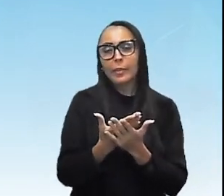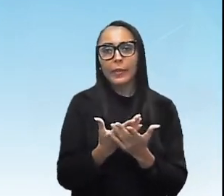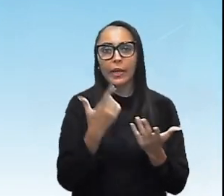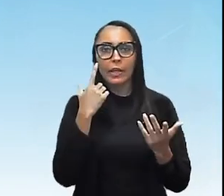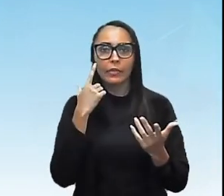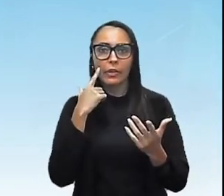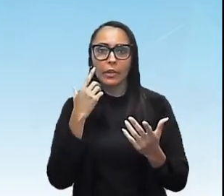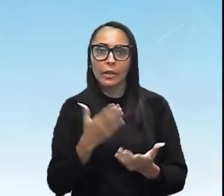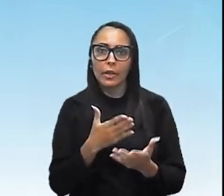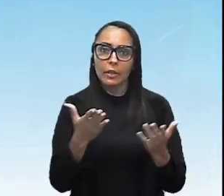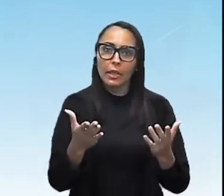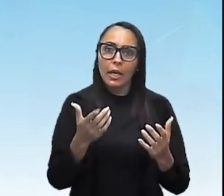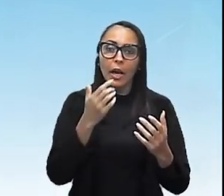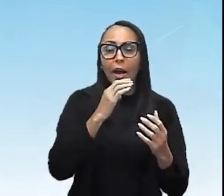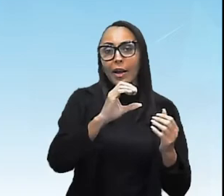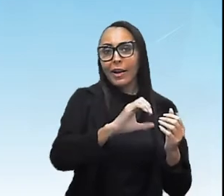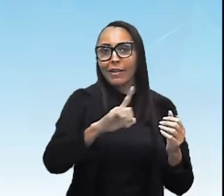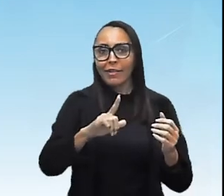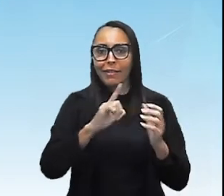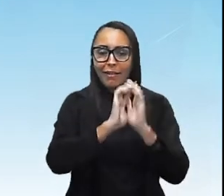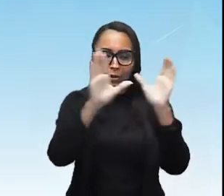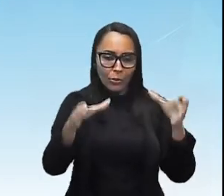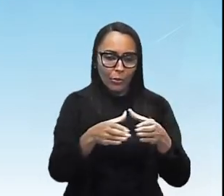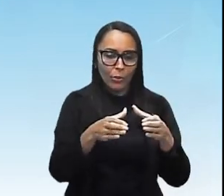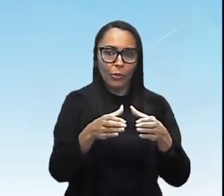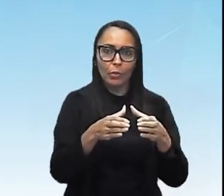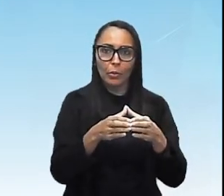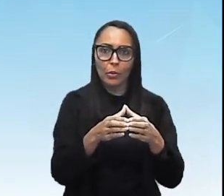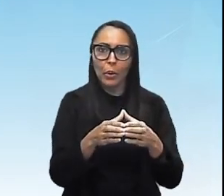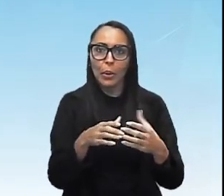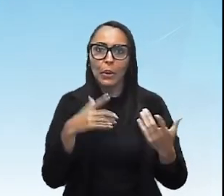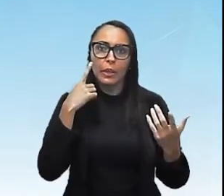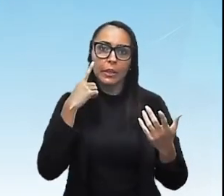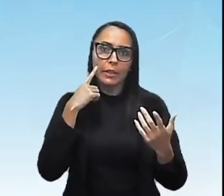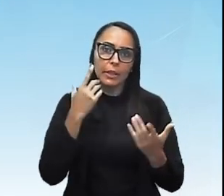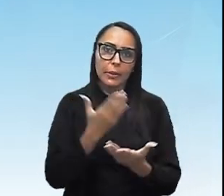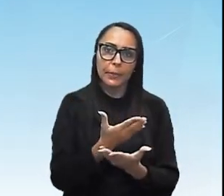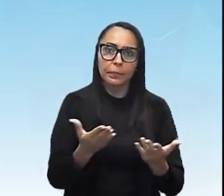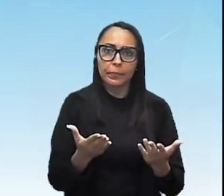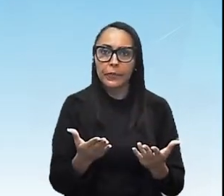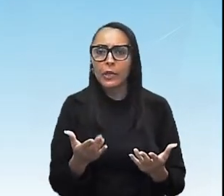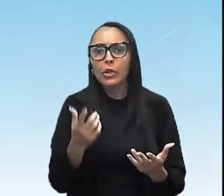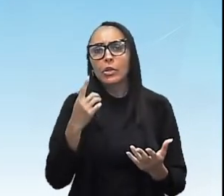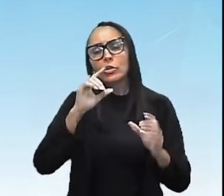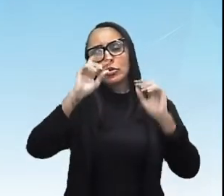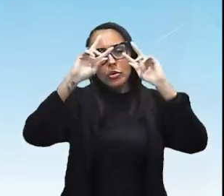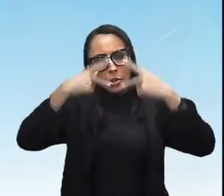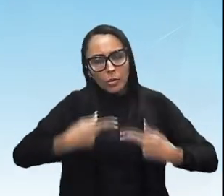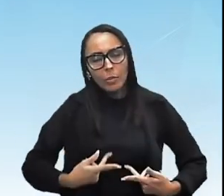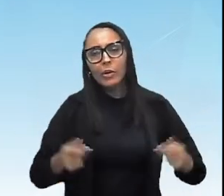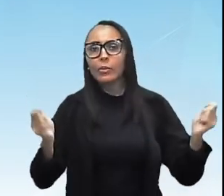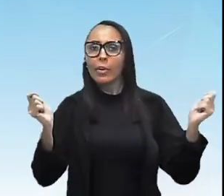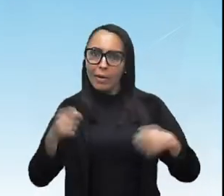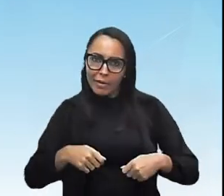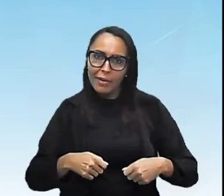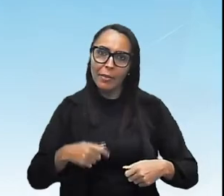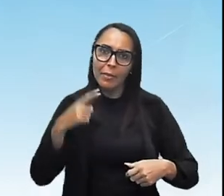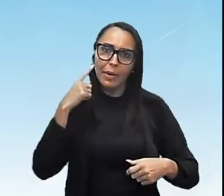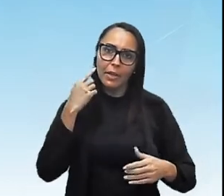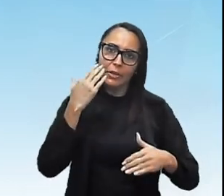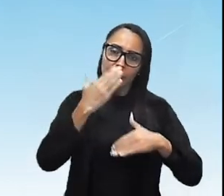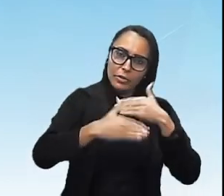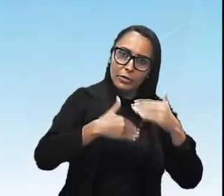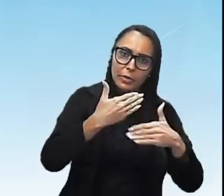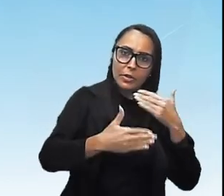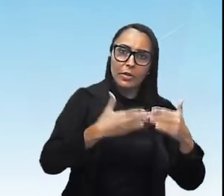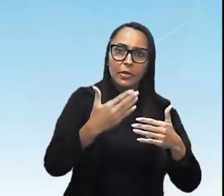ordenação, a classe gramatical a que ela pertence. Lembrar que só o ser humano é capaz, é o detentor da palavra.